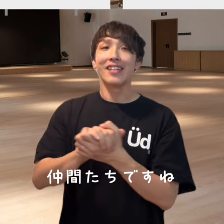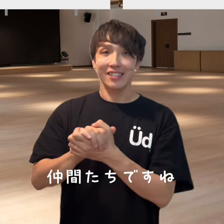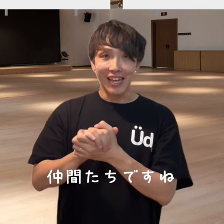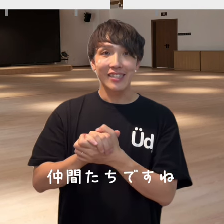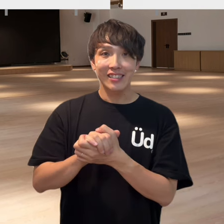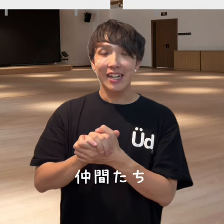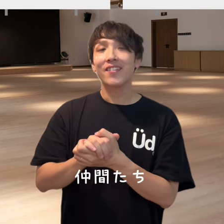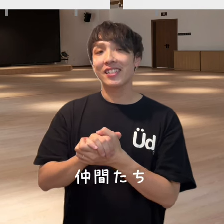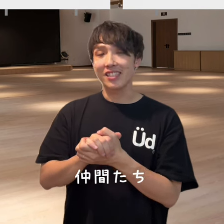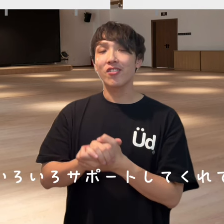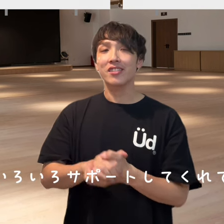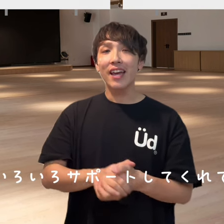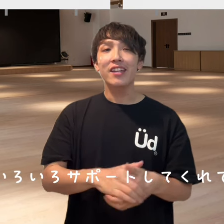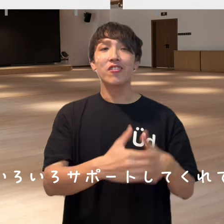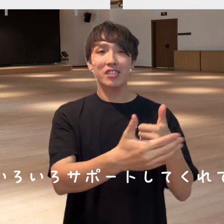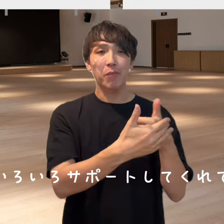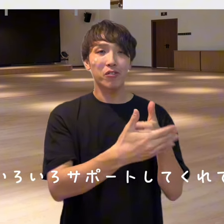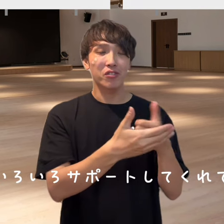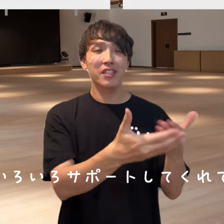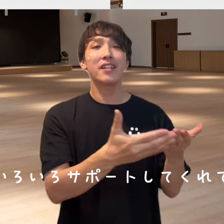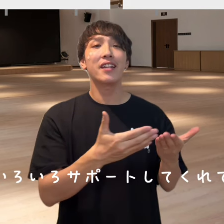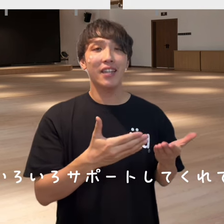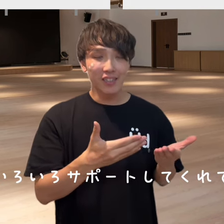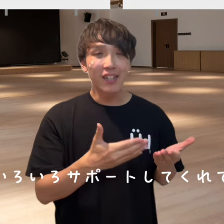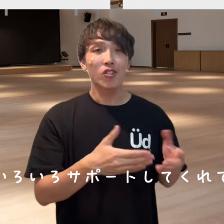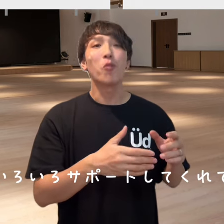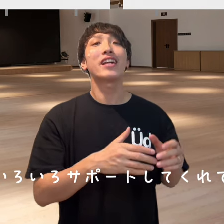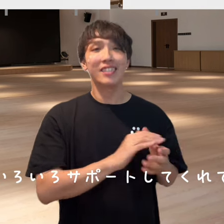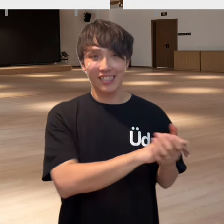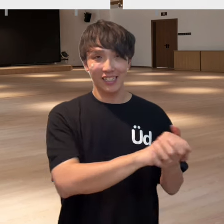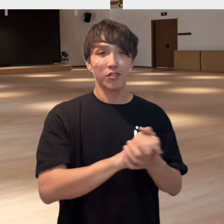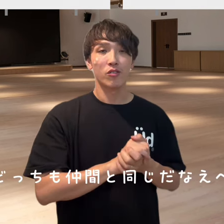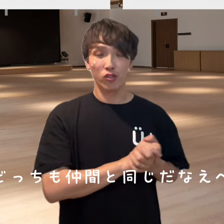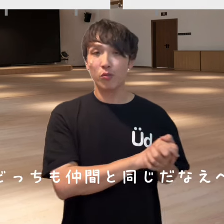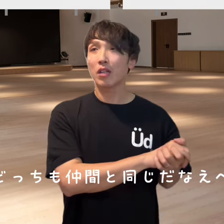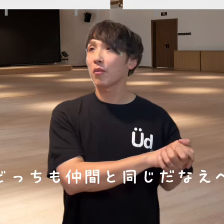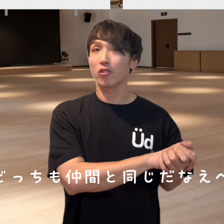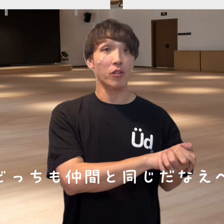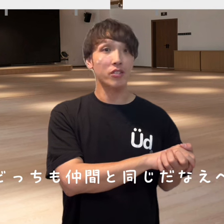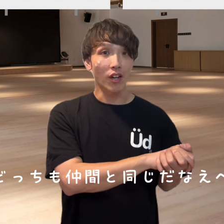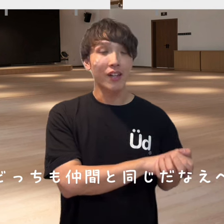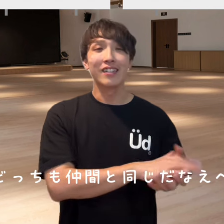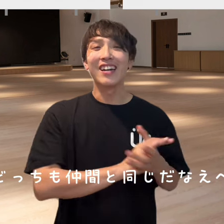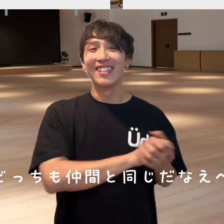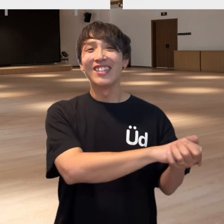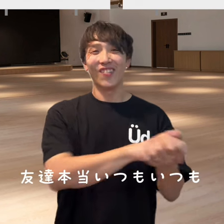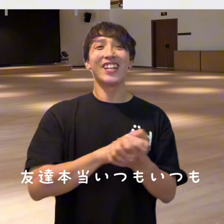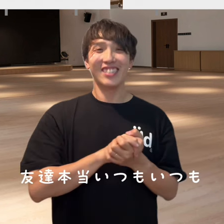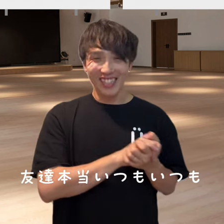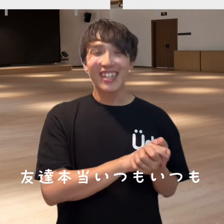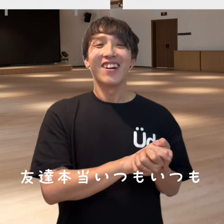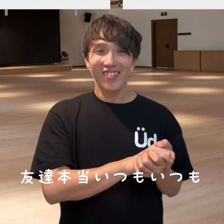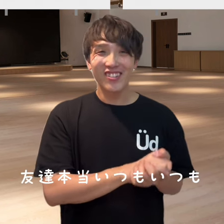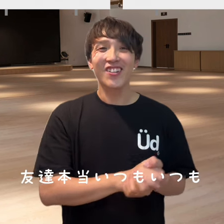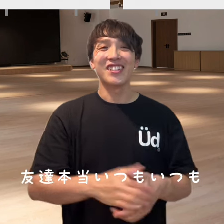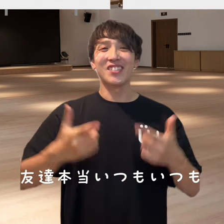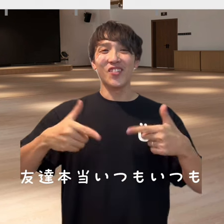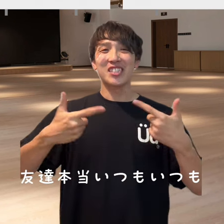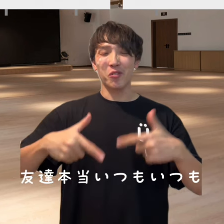ですね、仲間たち、そしていろいろサポートしてくれている友達、どっちもなとも友達の友達、本当いつもいつも感